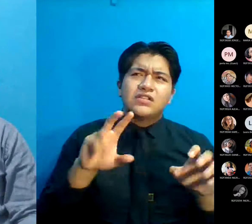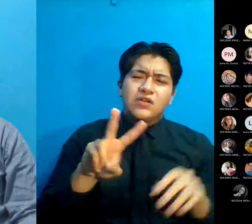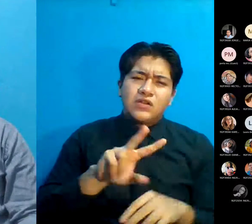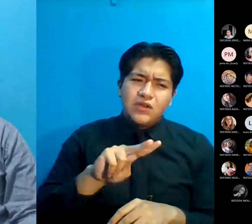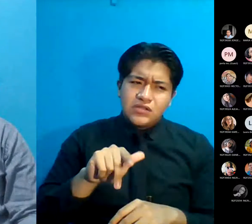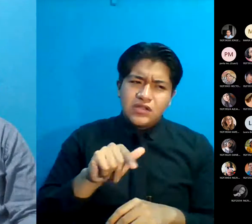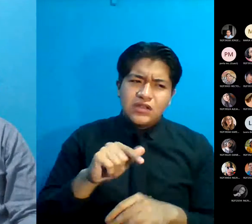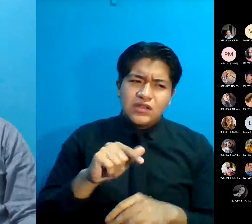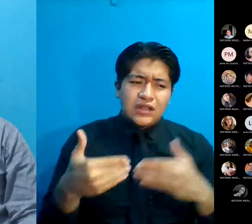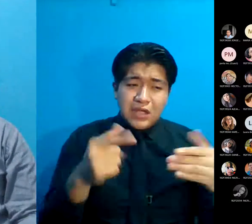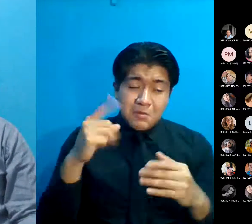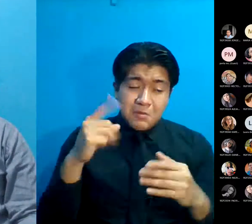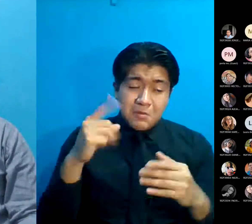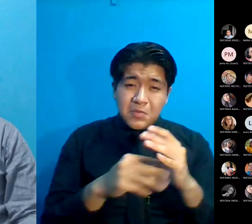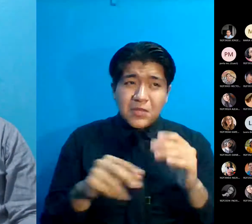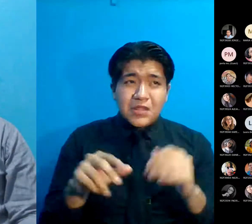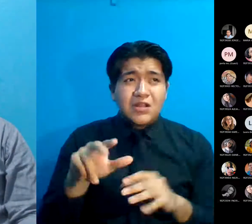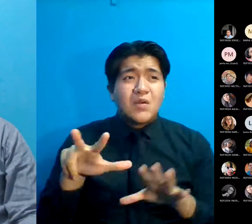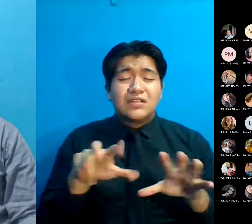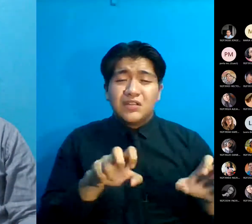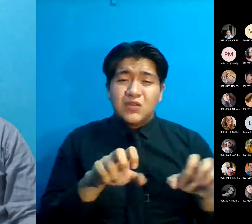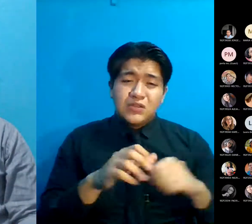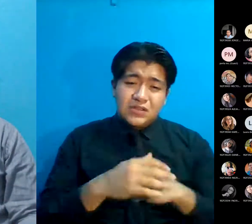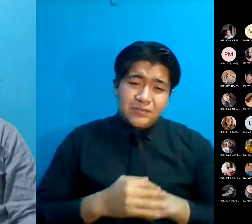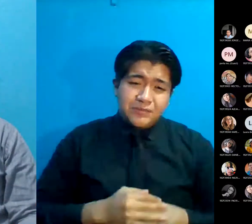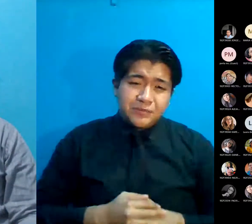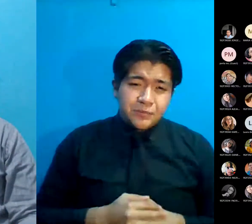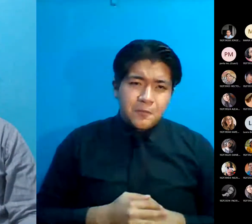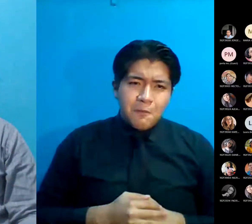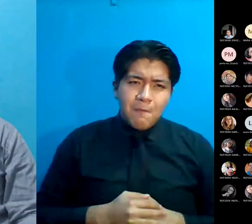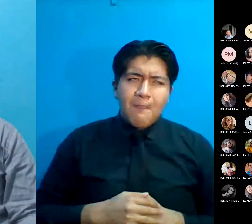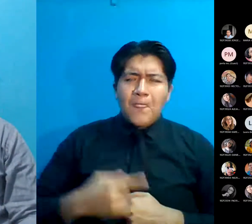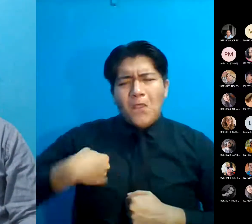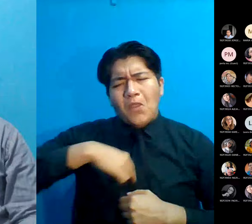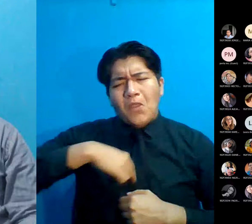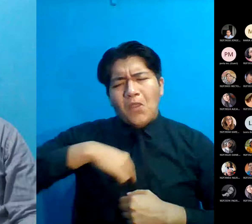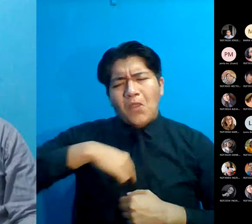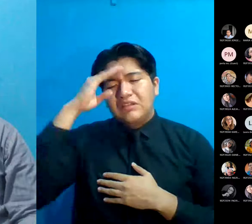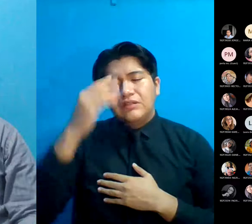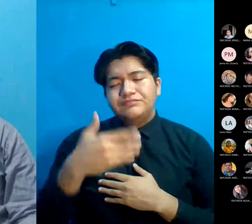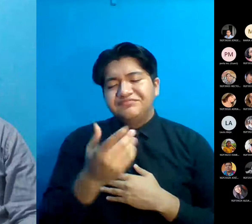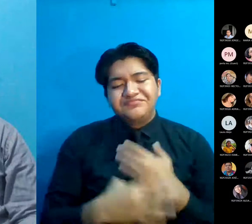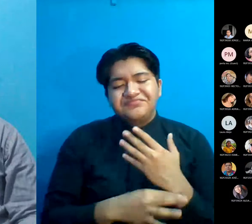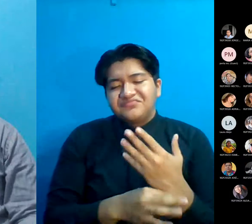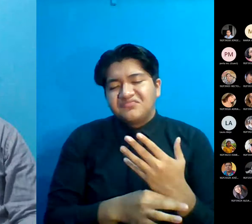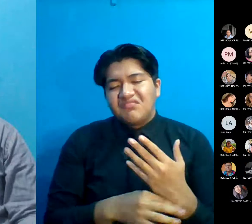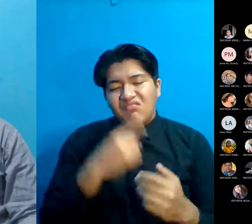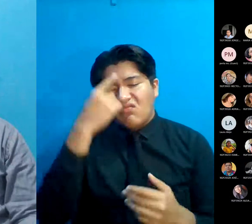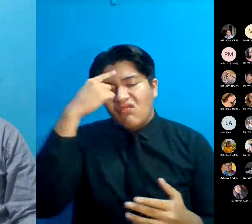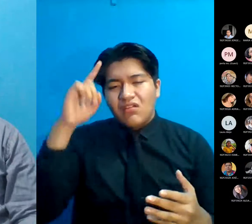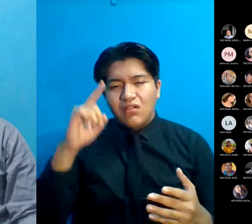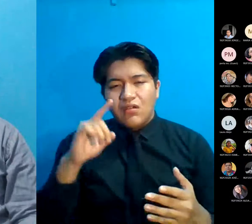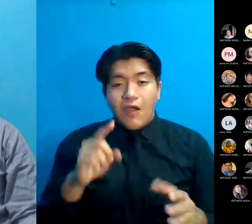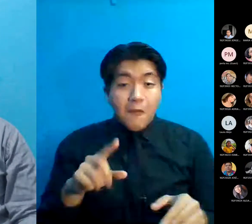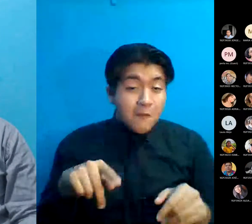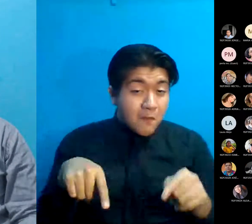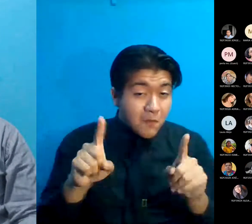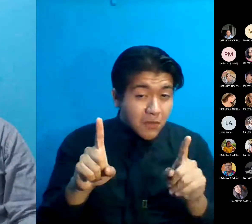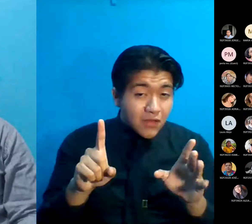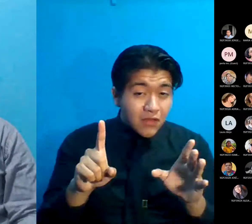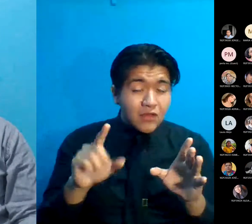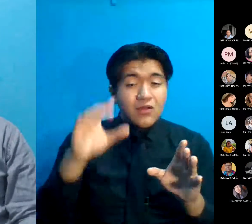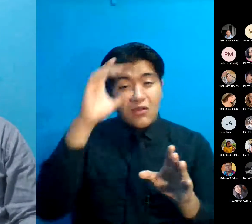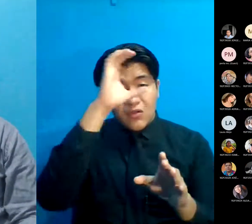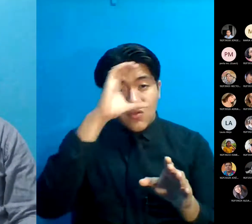de Salamanca, España, ¿no? Esto es fácil decirlo, solamente en una cuestión de segundos, como lo estoy haciendo en este momento,